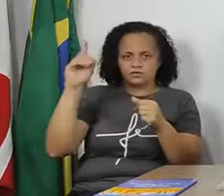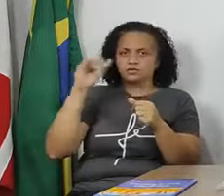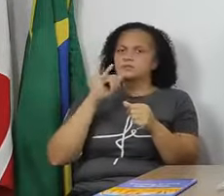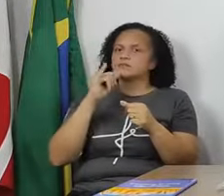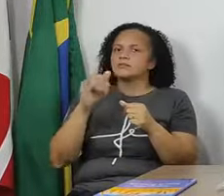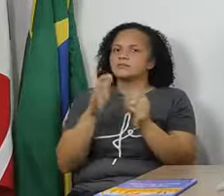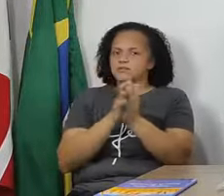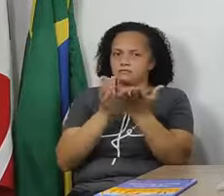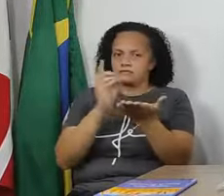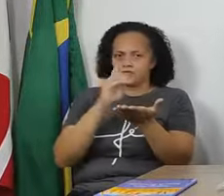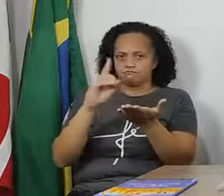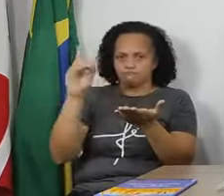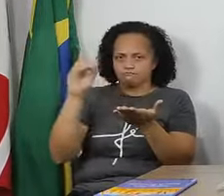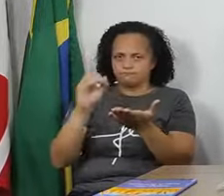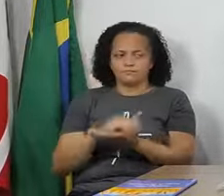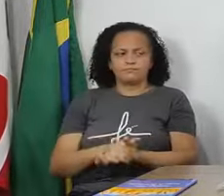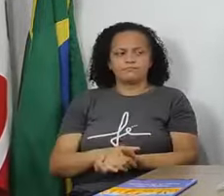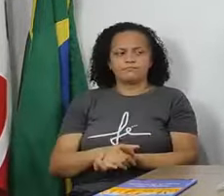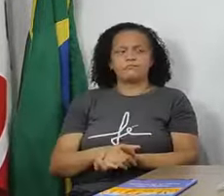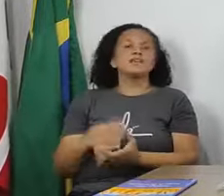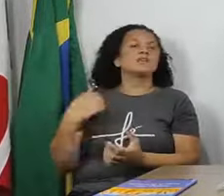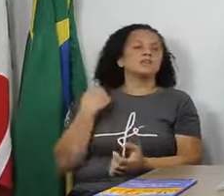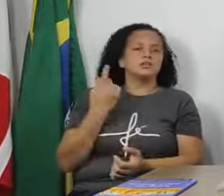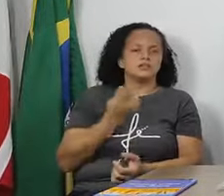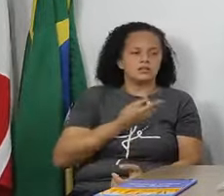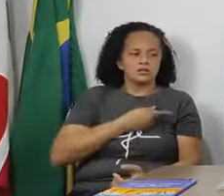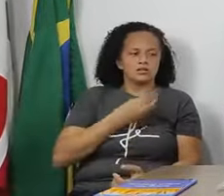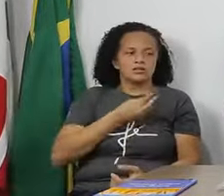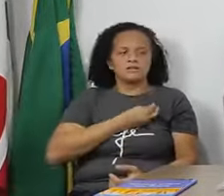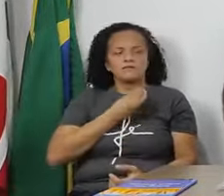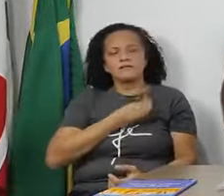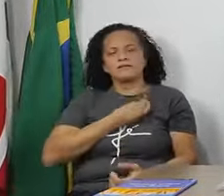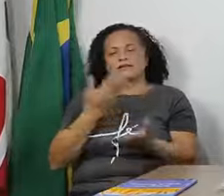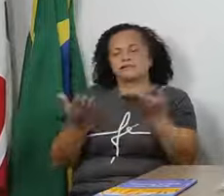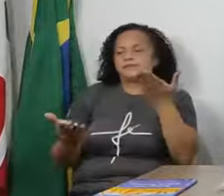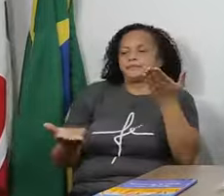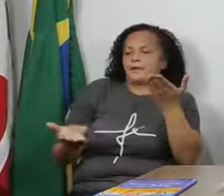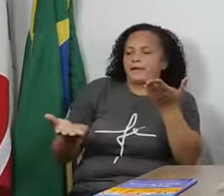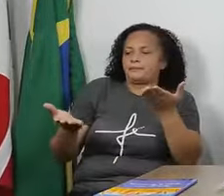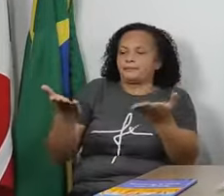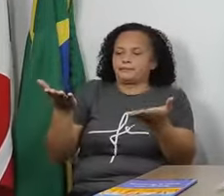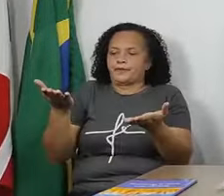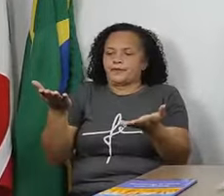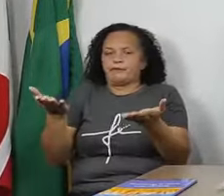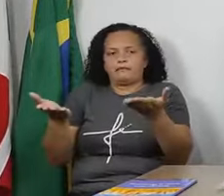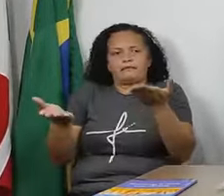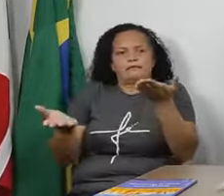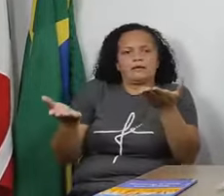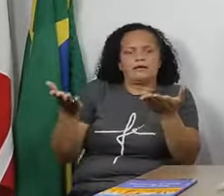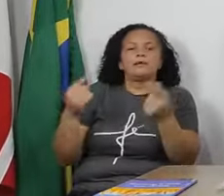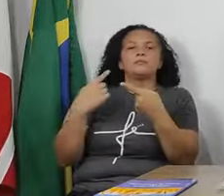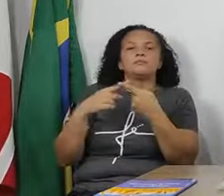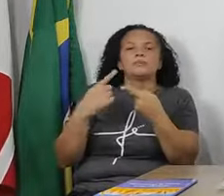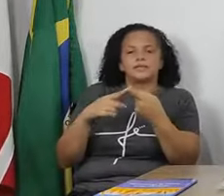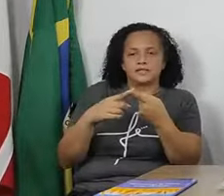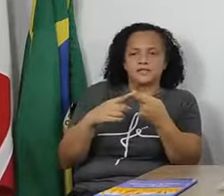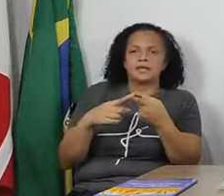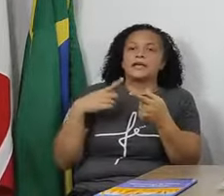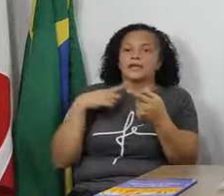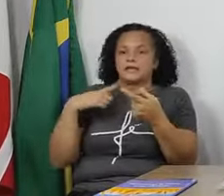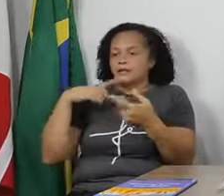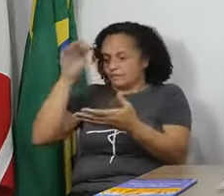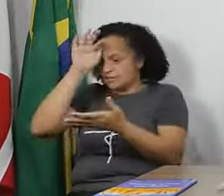fica essa gangorra, né? Por um lado, nós temos a fé no que